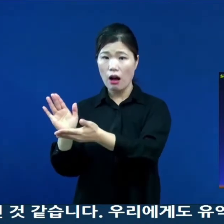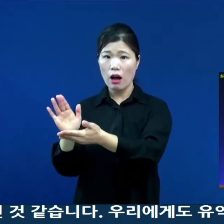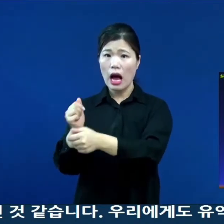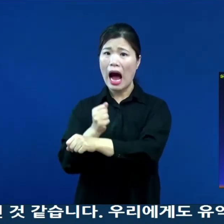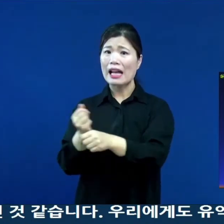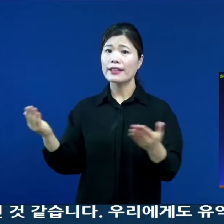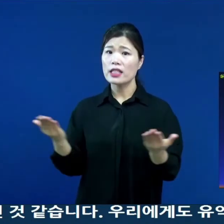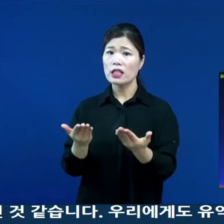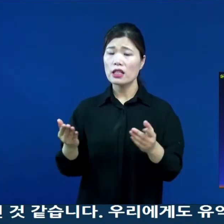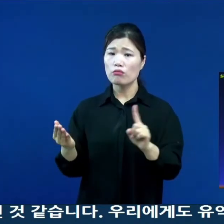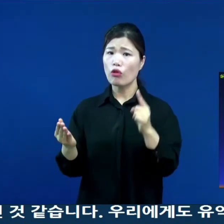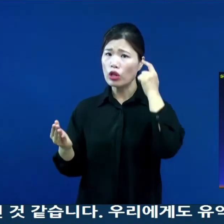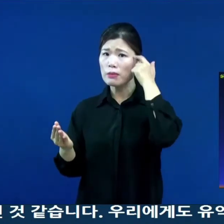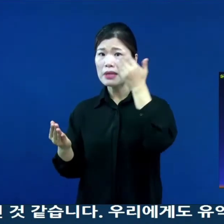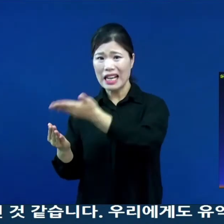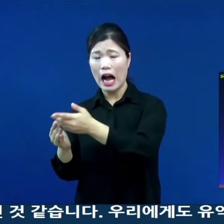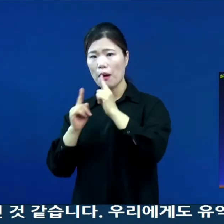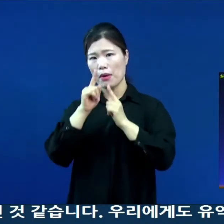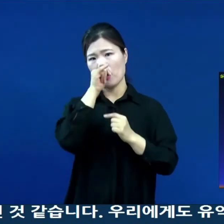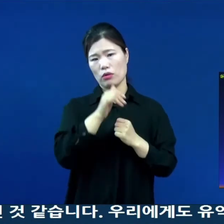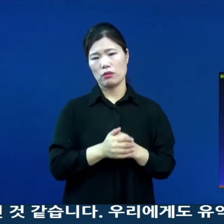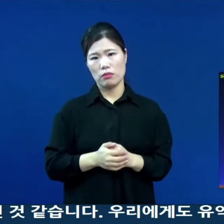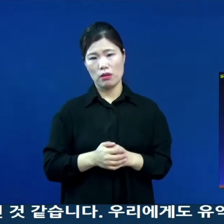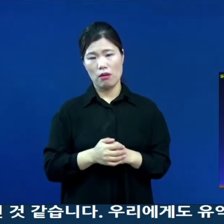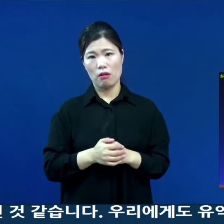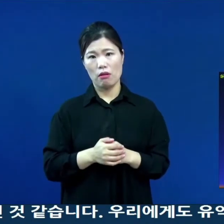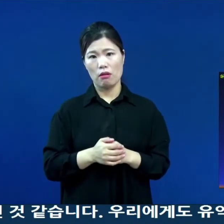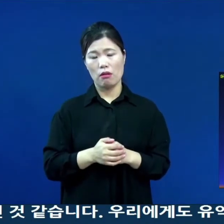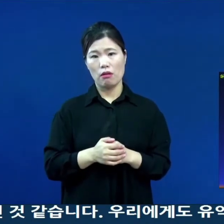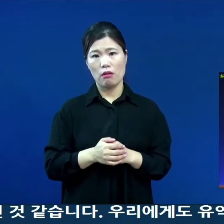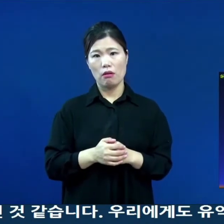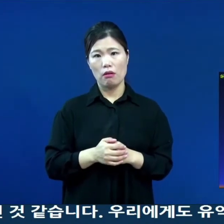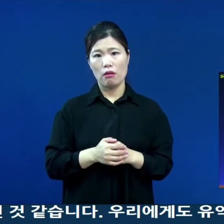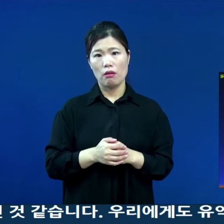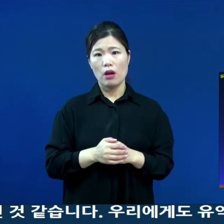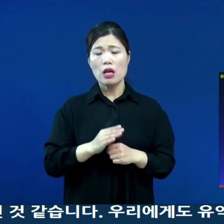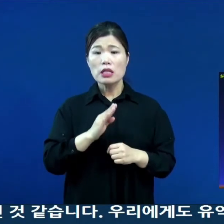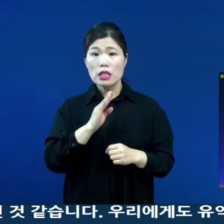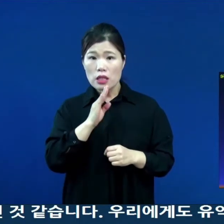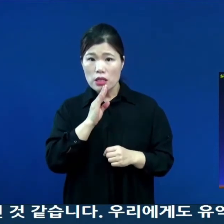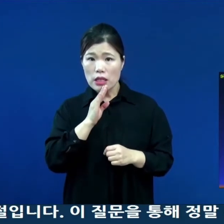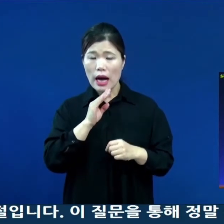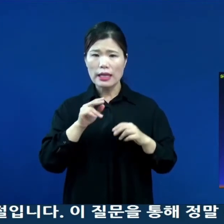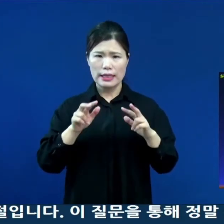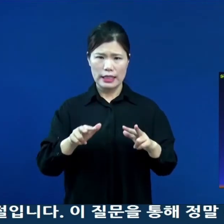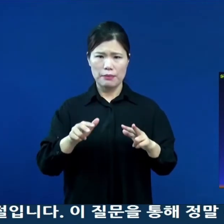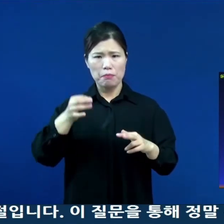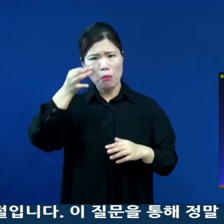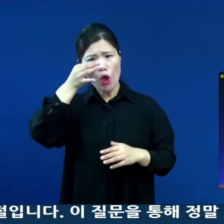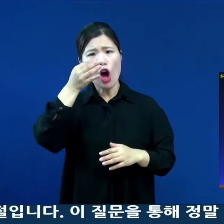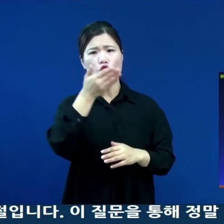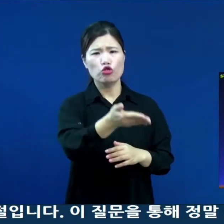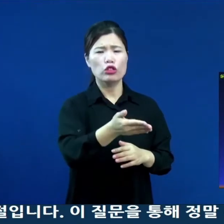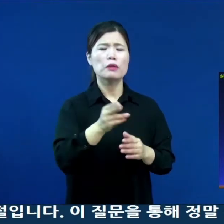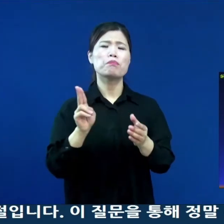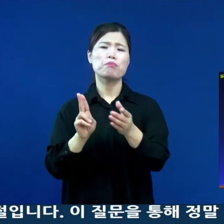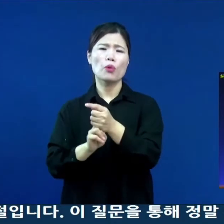무엇이니까? 그러니까 너희가 나 따른 이유가 진짜 내가 보여주는 표적을 본 게